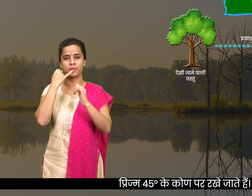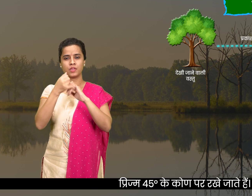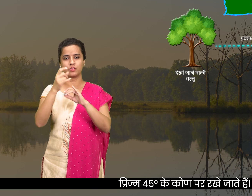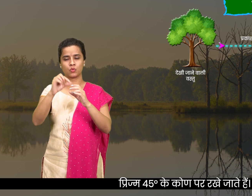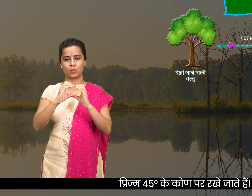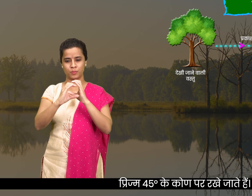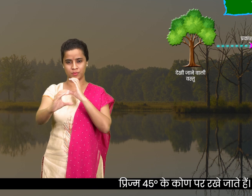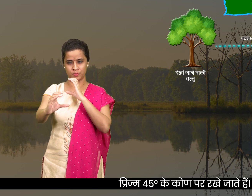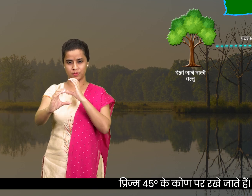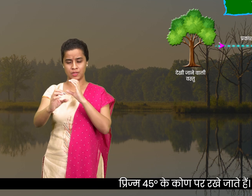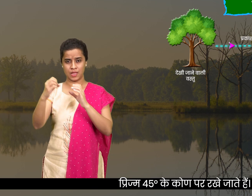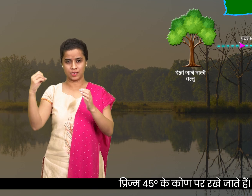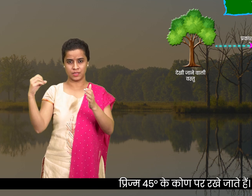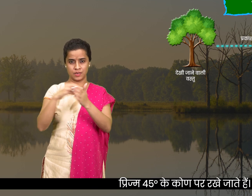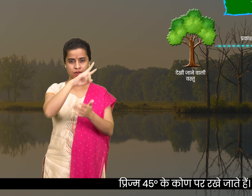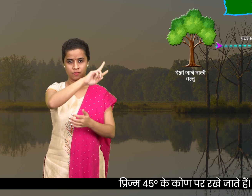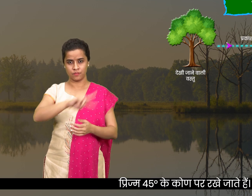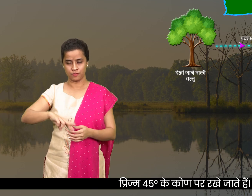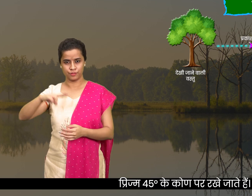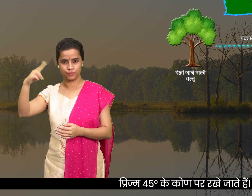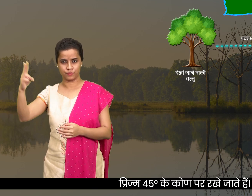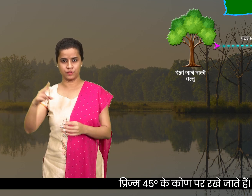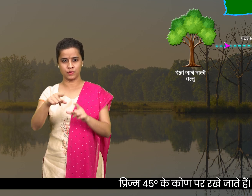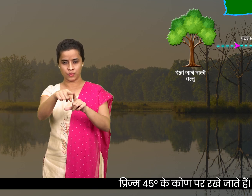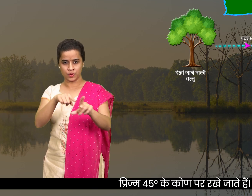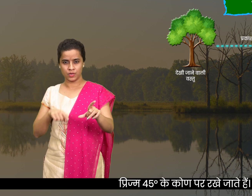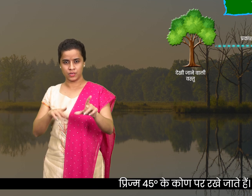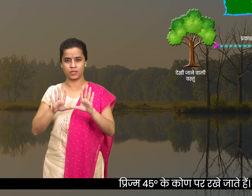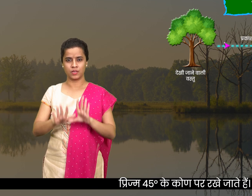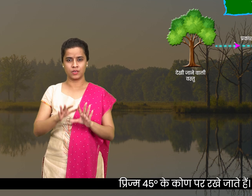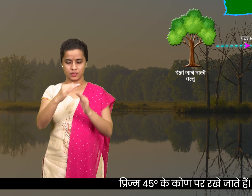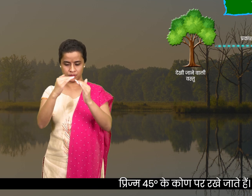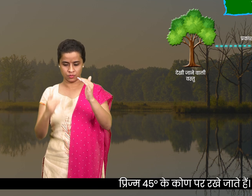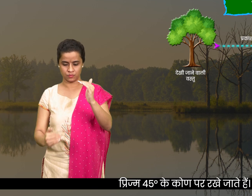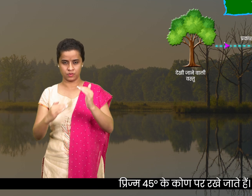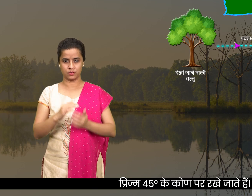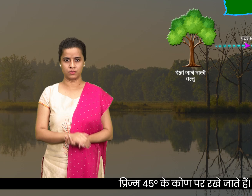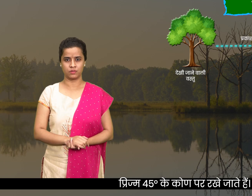प्रिज्म 45 डिग्री के कोण पर रखे जाते हैं।